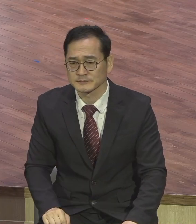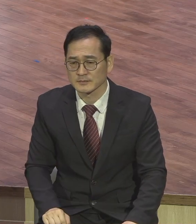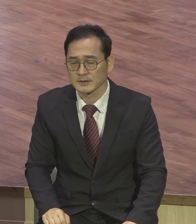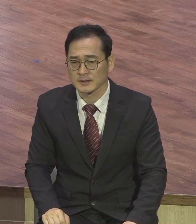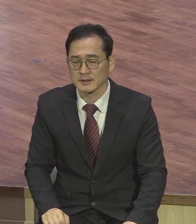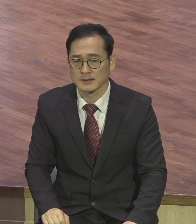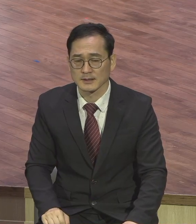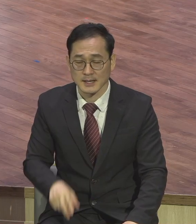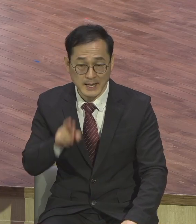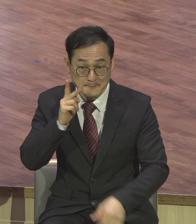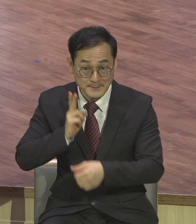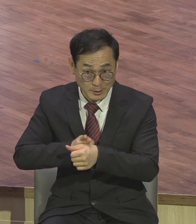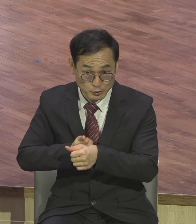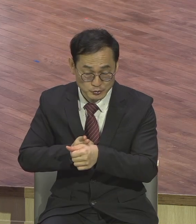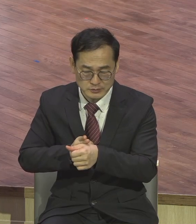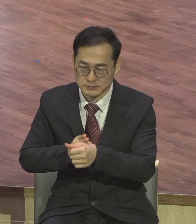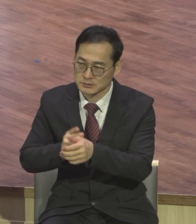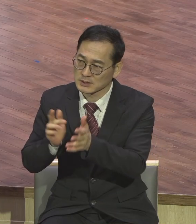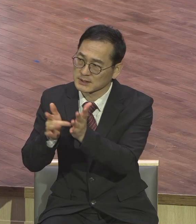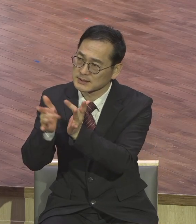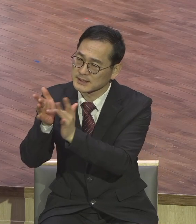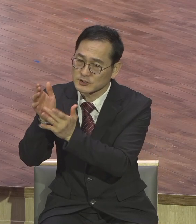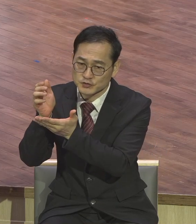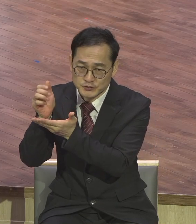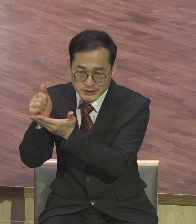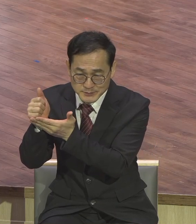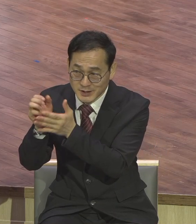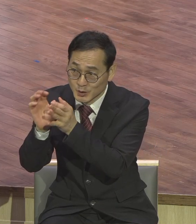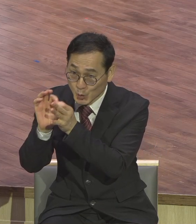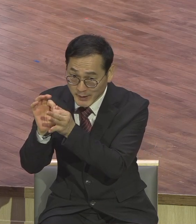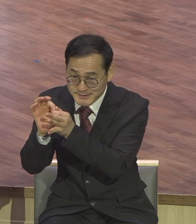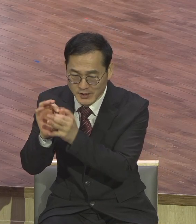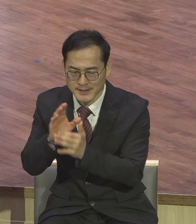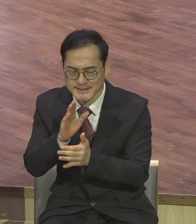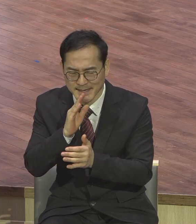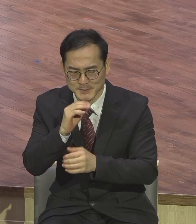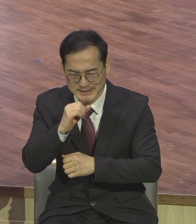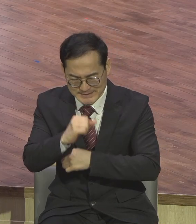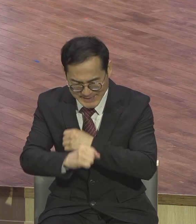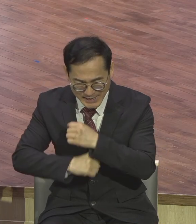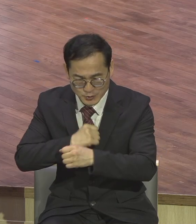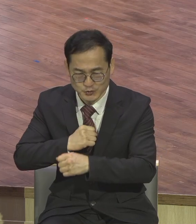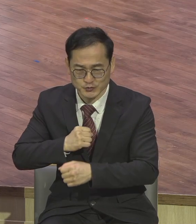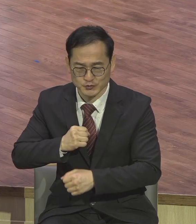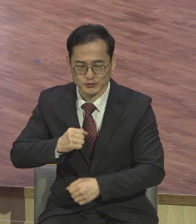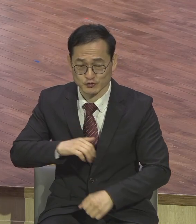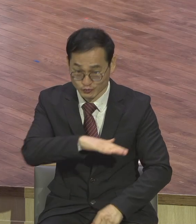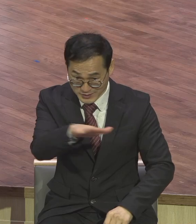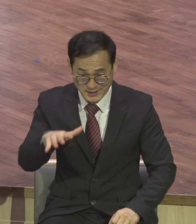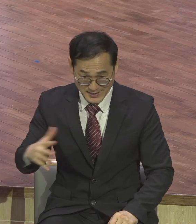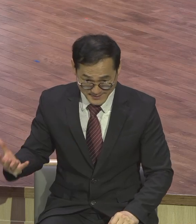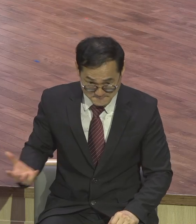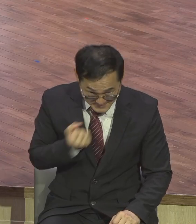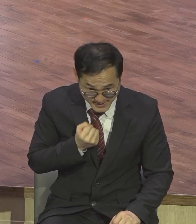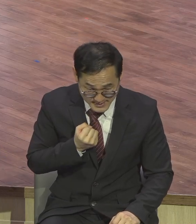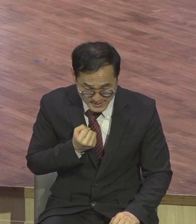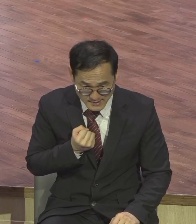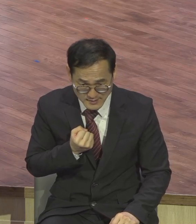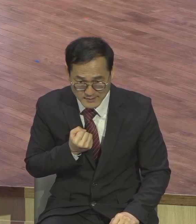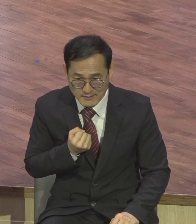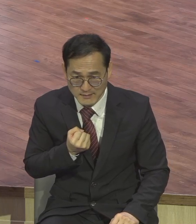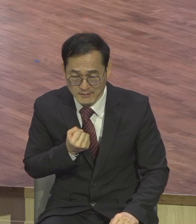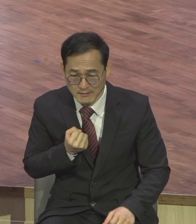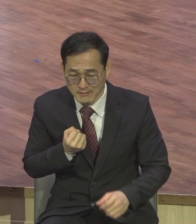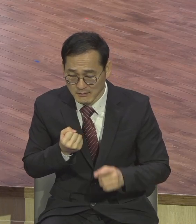바울은 예수 그리스도를 통해서 주어진 참 자유함을 얻은 우리가 이제